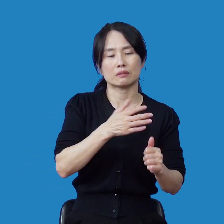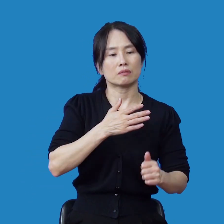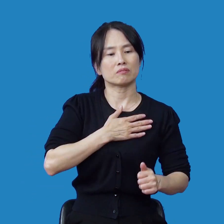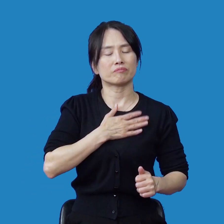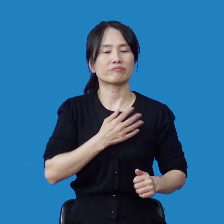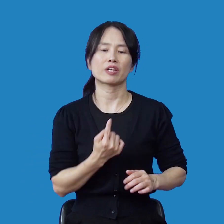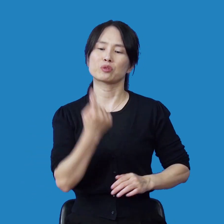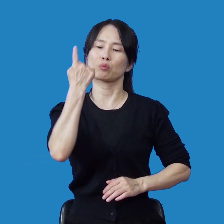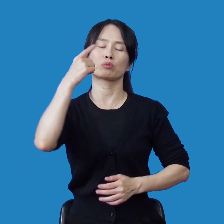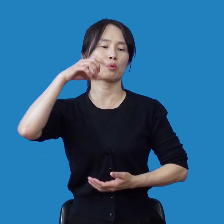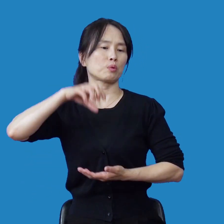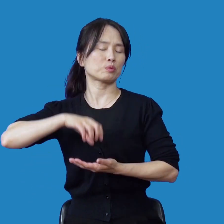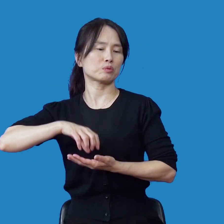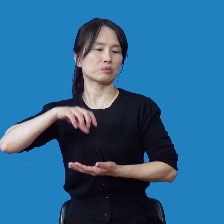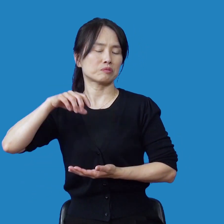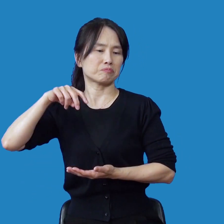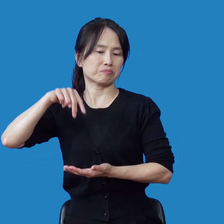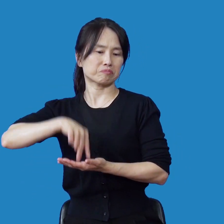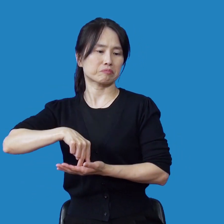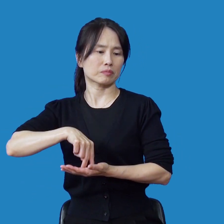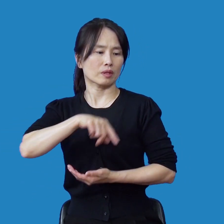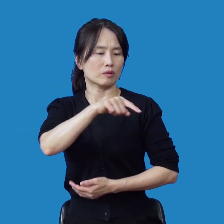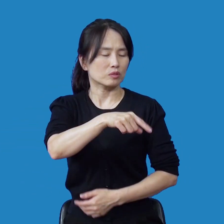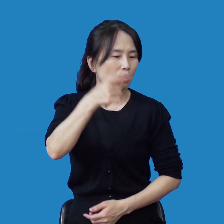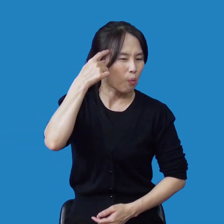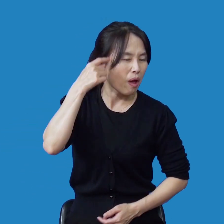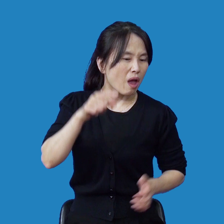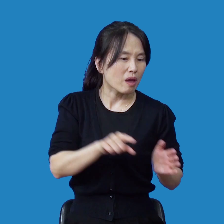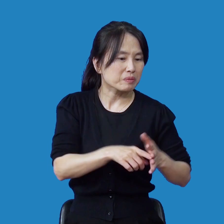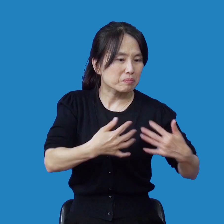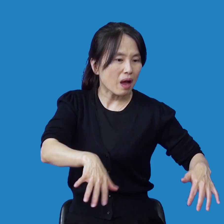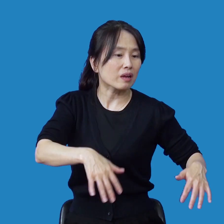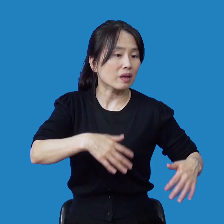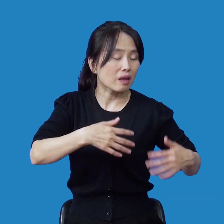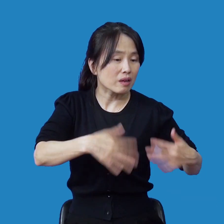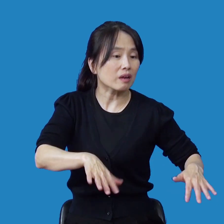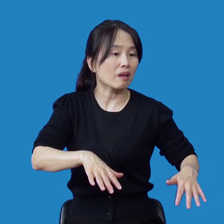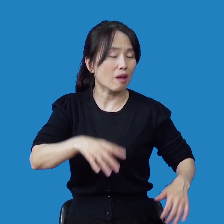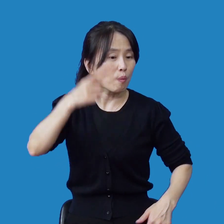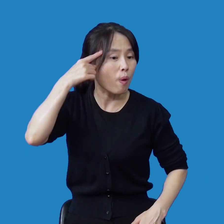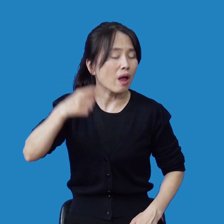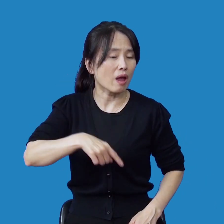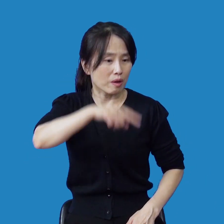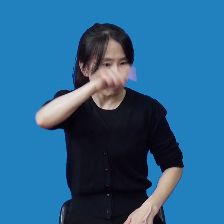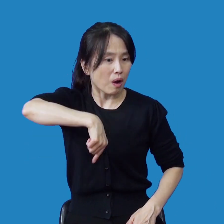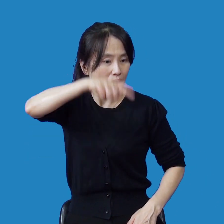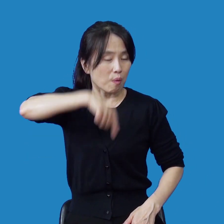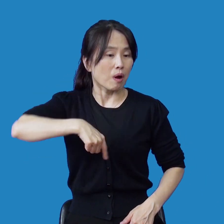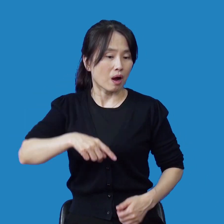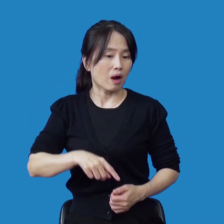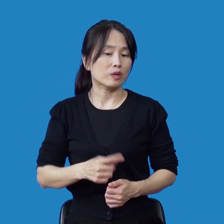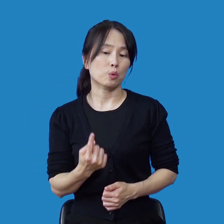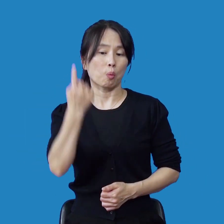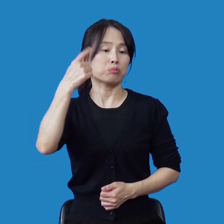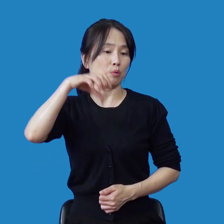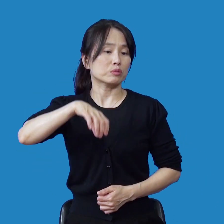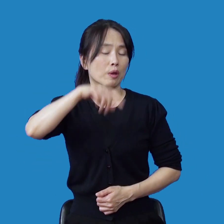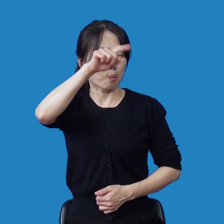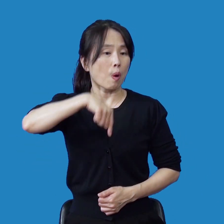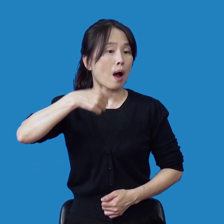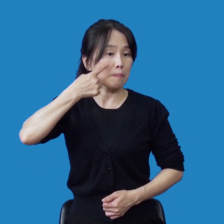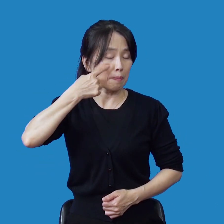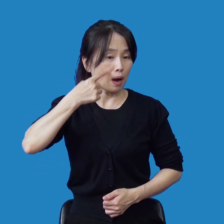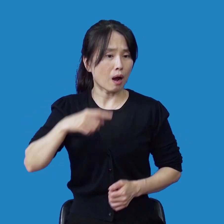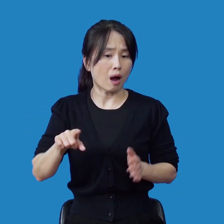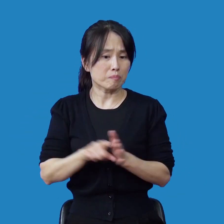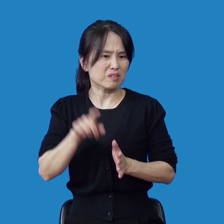아래에 있는 그 상대방을 향해서 뭐 하고 있어? 내 있는 여기 이까지 올라와 봐. 그럼 문제가